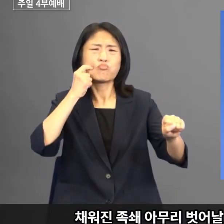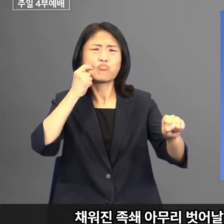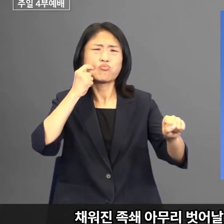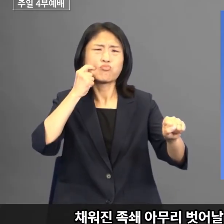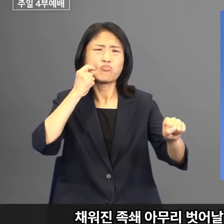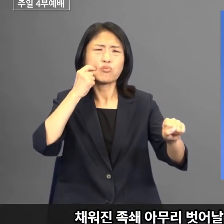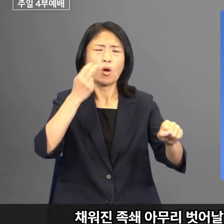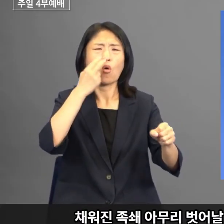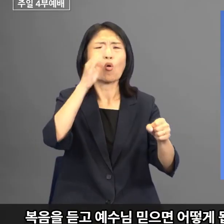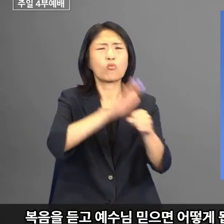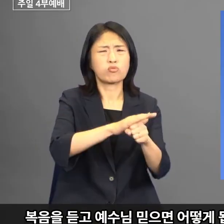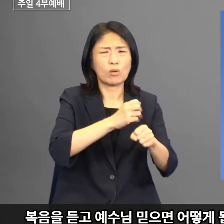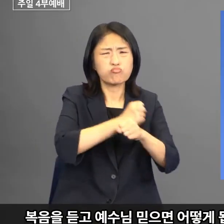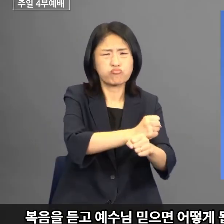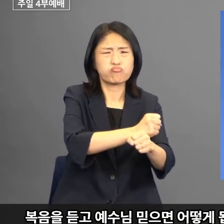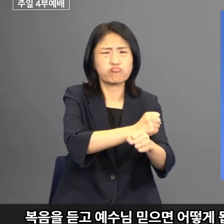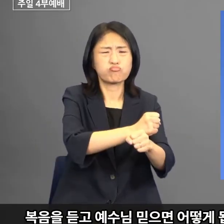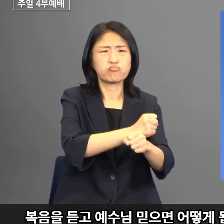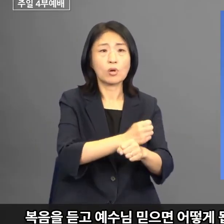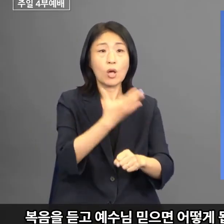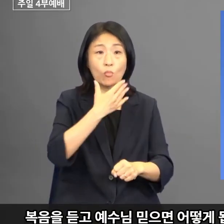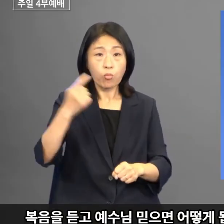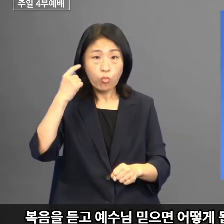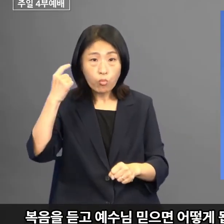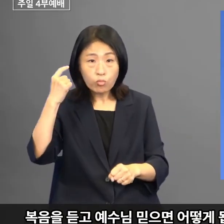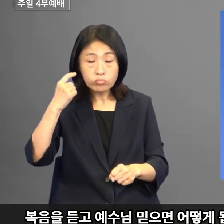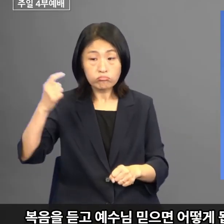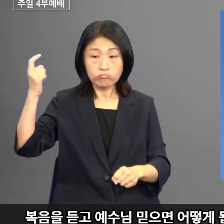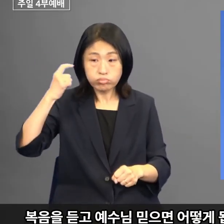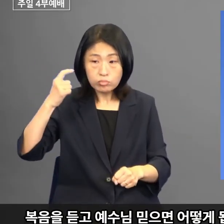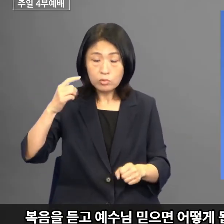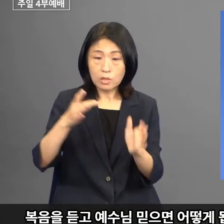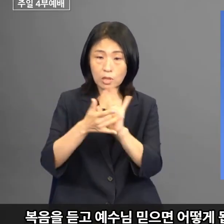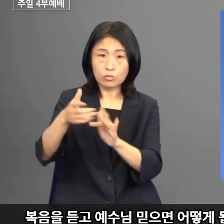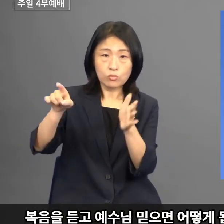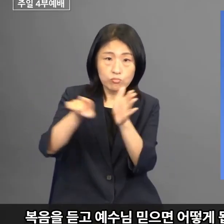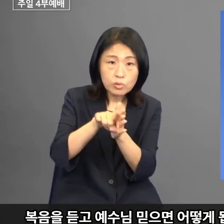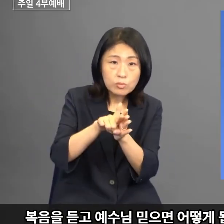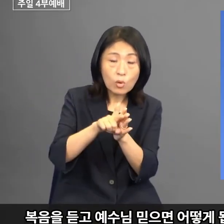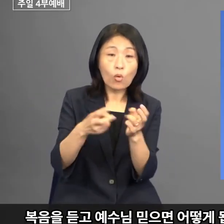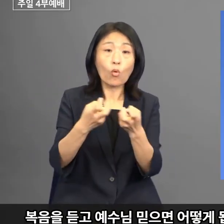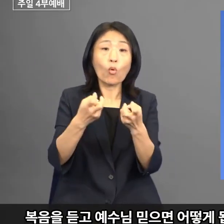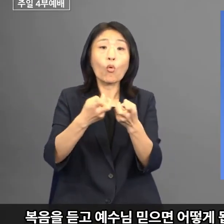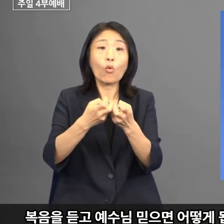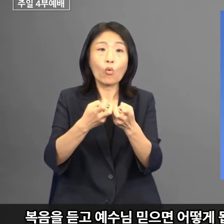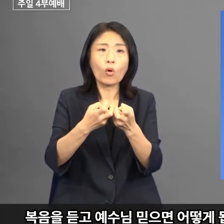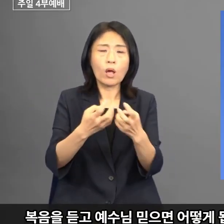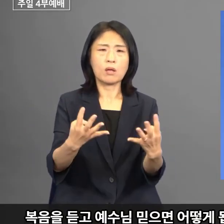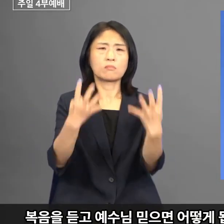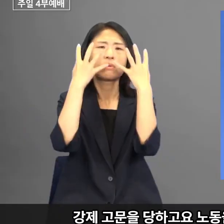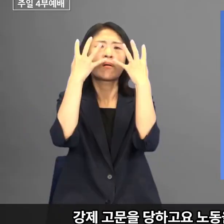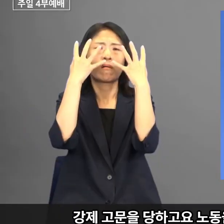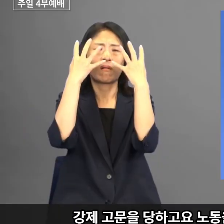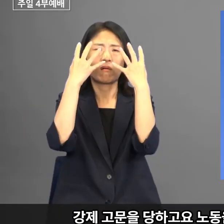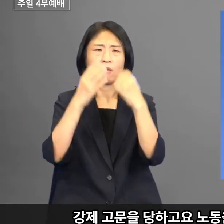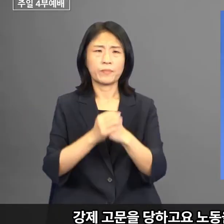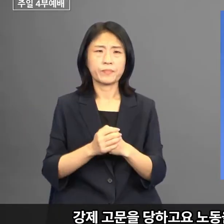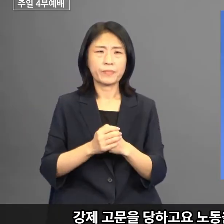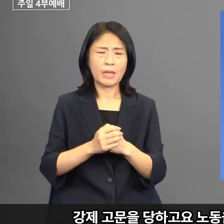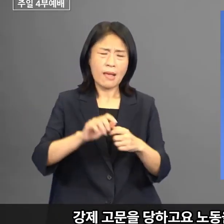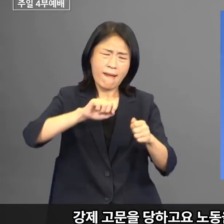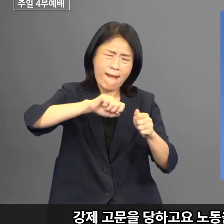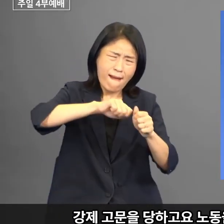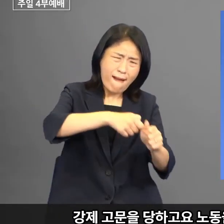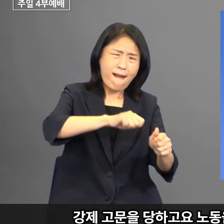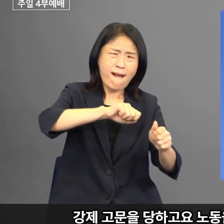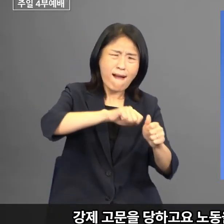부당한 결박이죠. 복음을 듣고 예수님 믿으면 어떻게 됩니까? 정치범 수용소에 들어가야 돼요. 강제 고문을